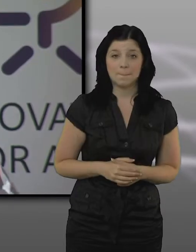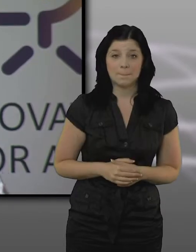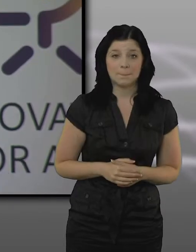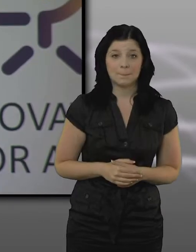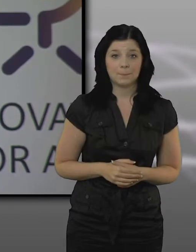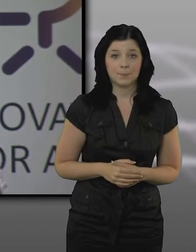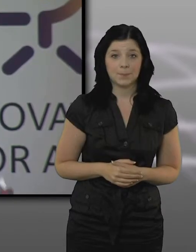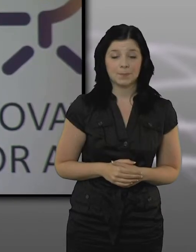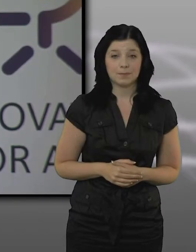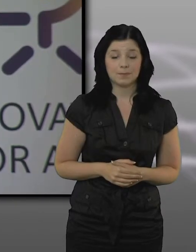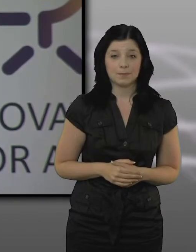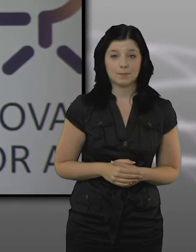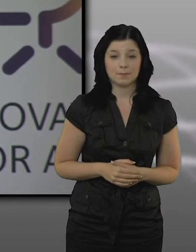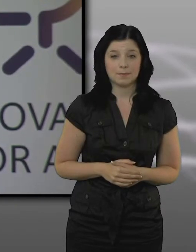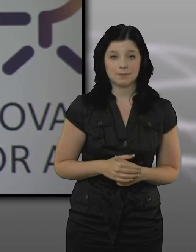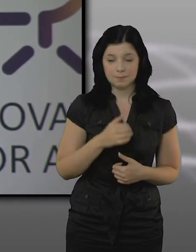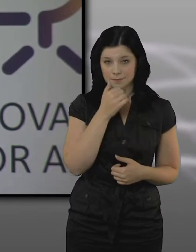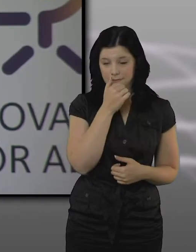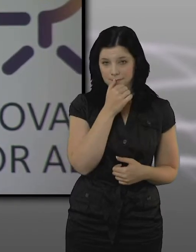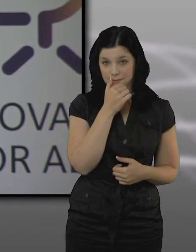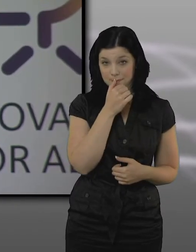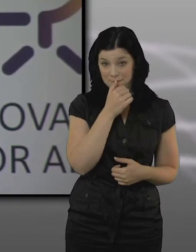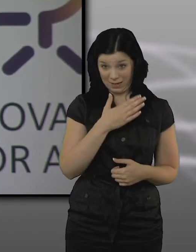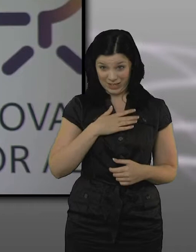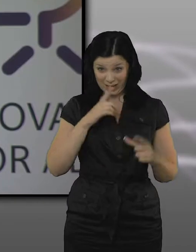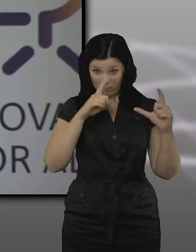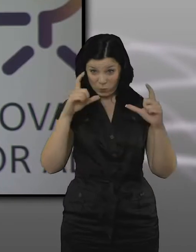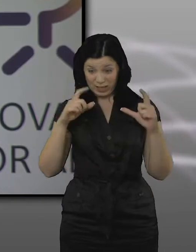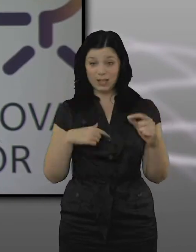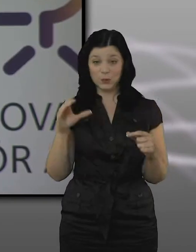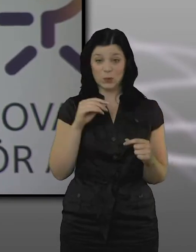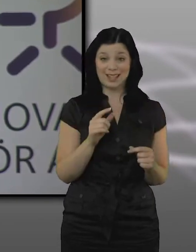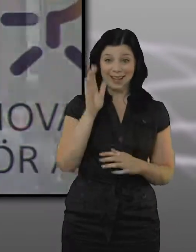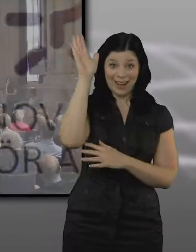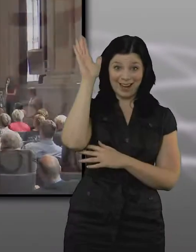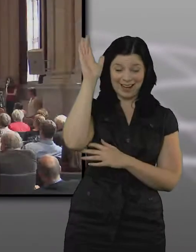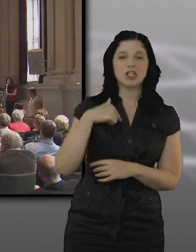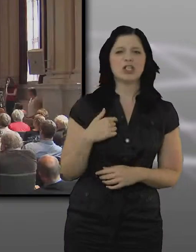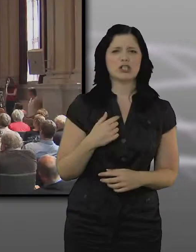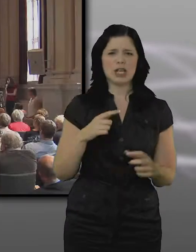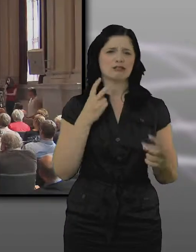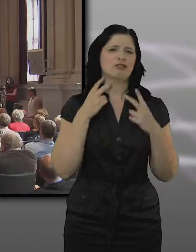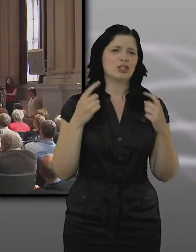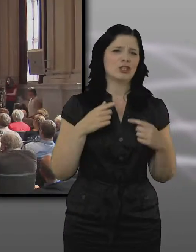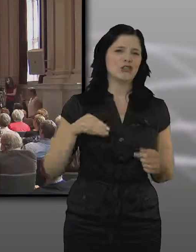Ja, då tänkte jag bara, kan jag få ta en bild där ni låtsas räcka upp handen? För då ska jag skryta för mina kompisar.